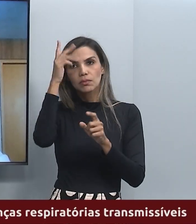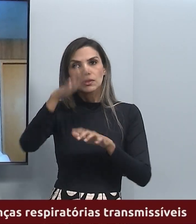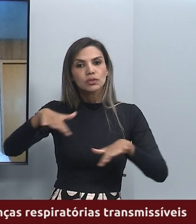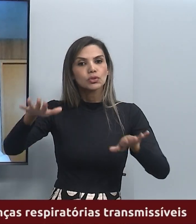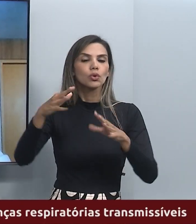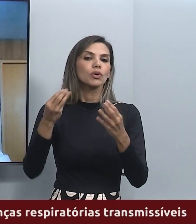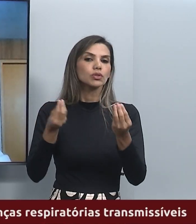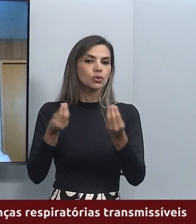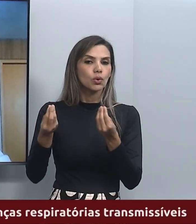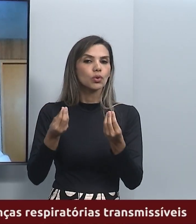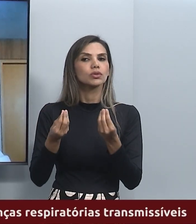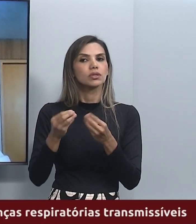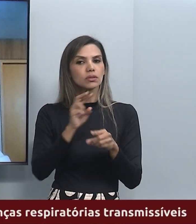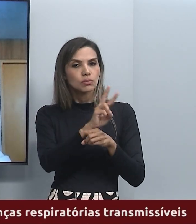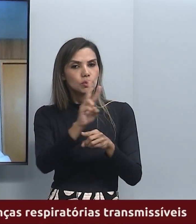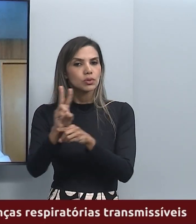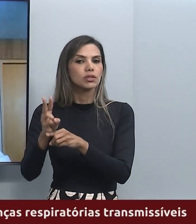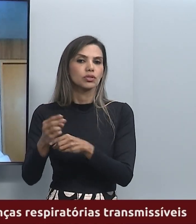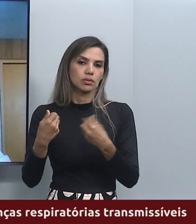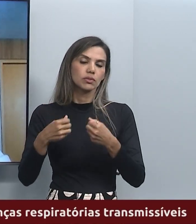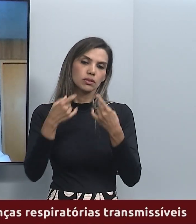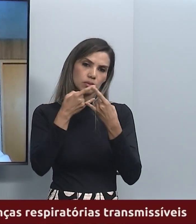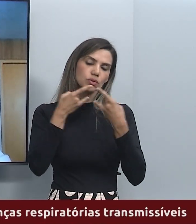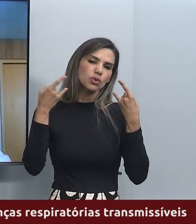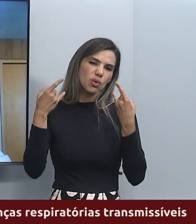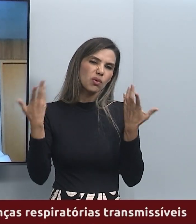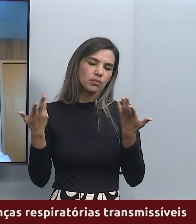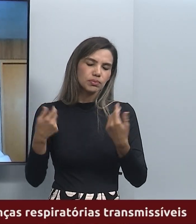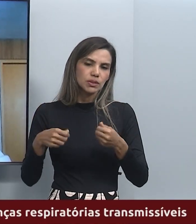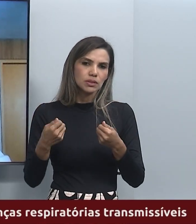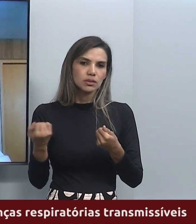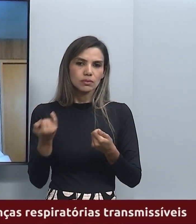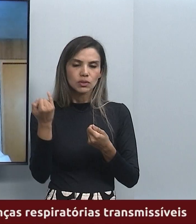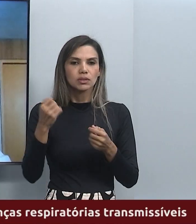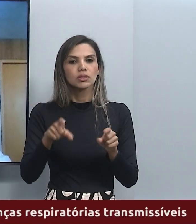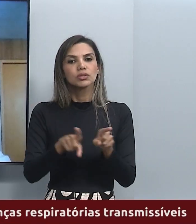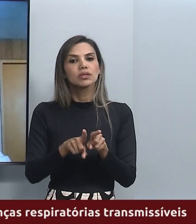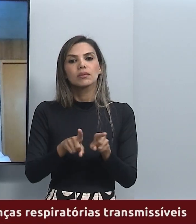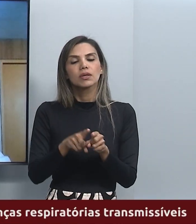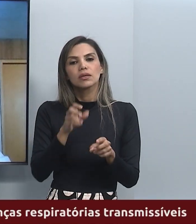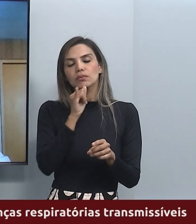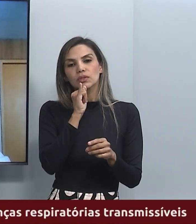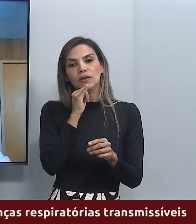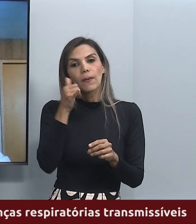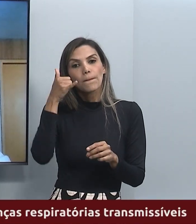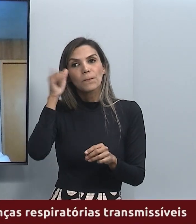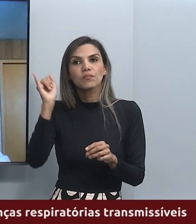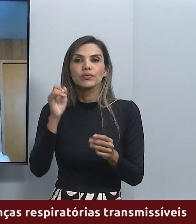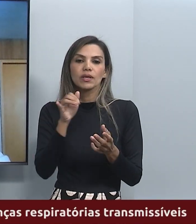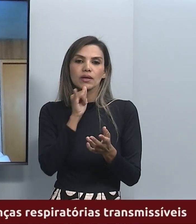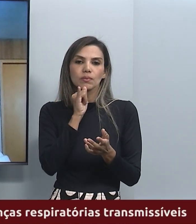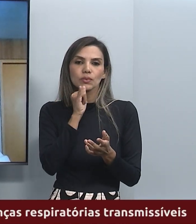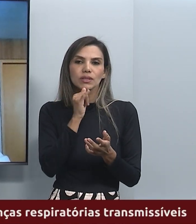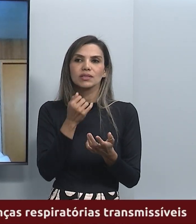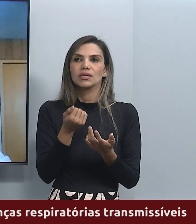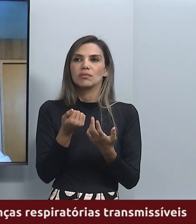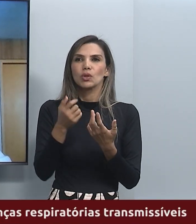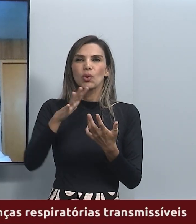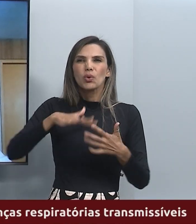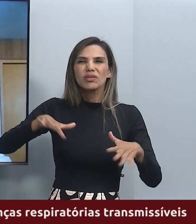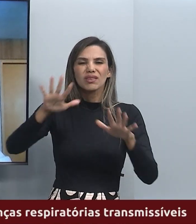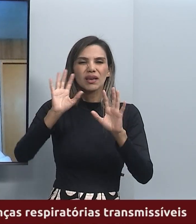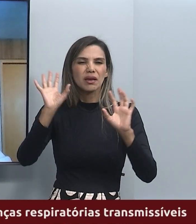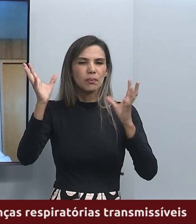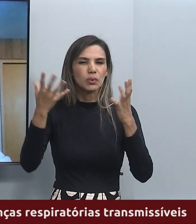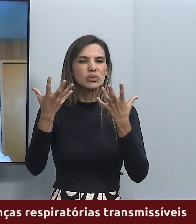usando máscara, né, aos encontros. No mais, é evitar a umidade baixa do ar, evitando